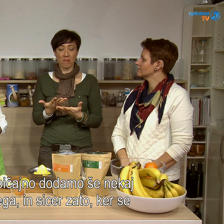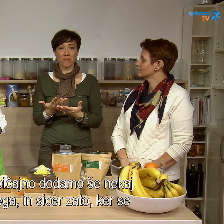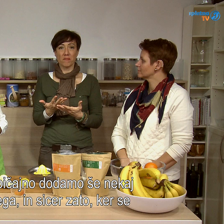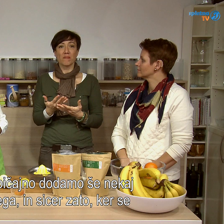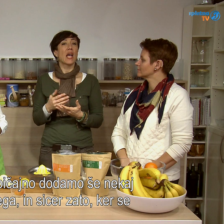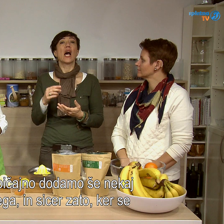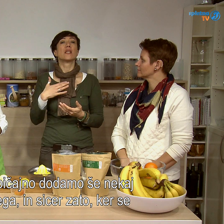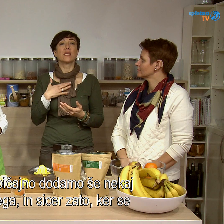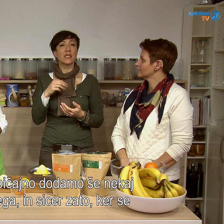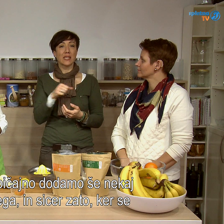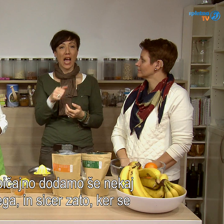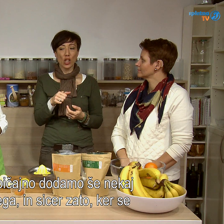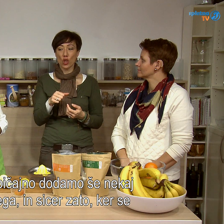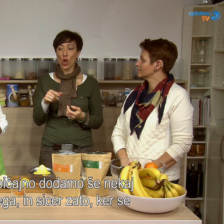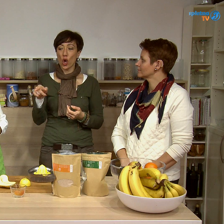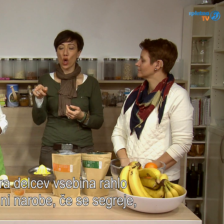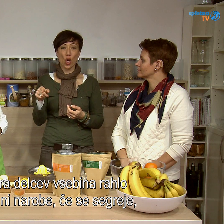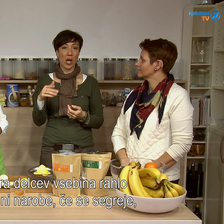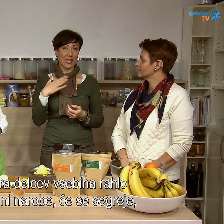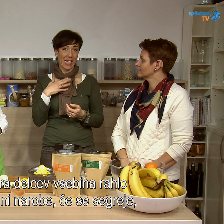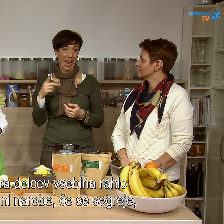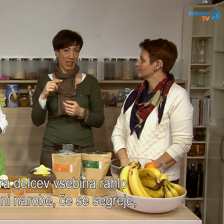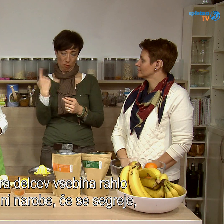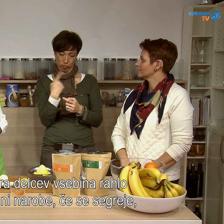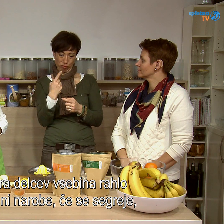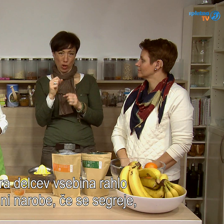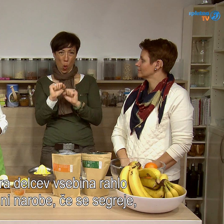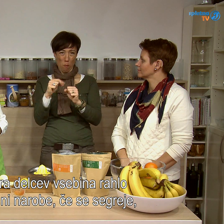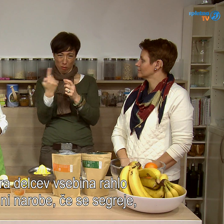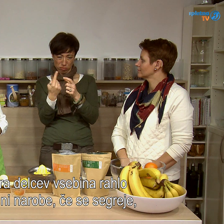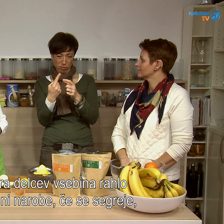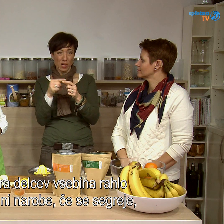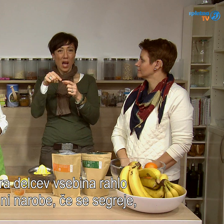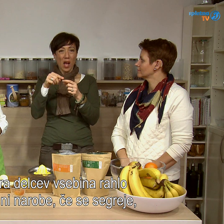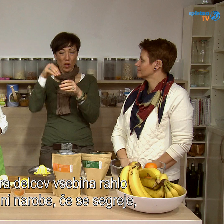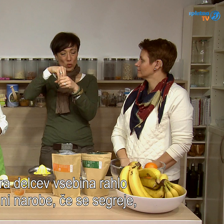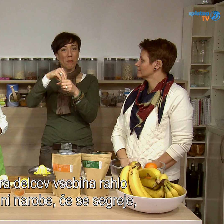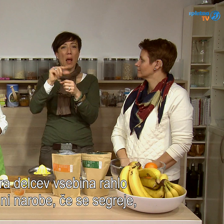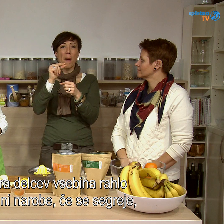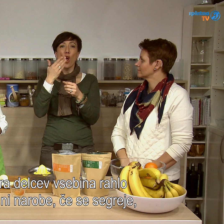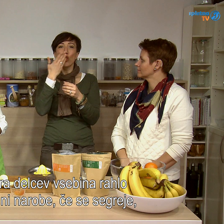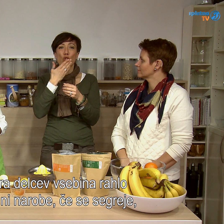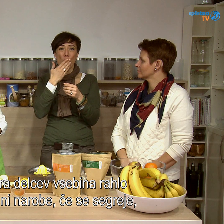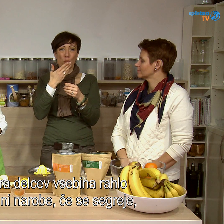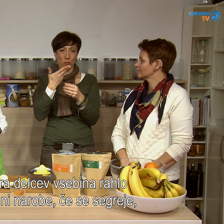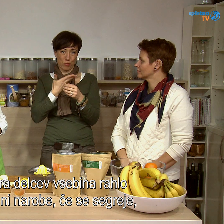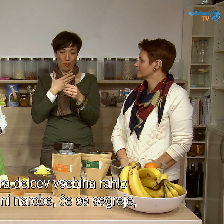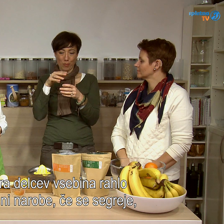in sicer zato, ker se zaradi upora delcev vsebina rahlo segreje.